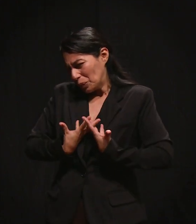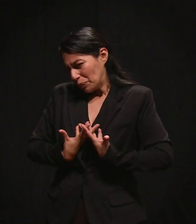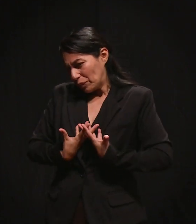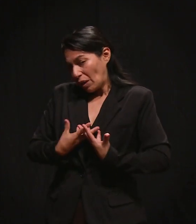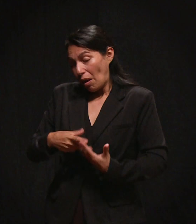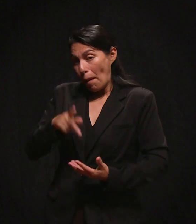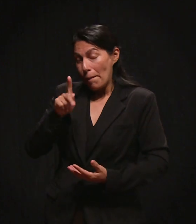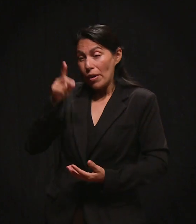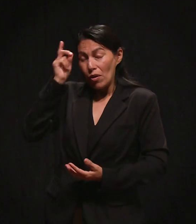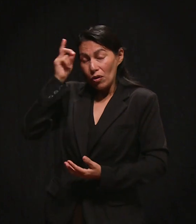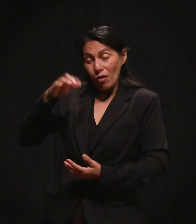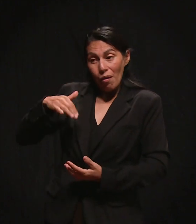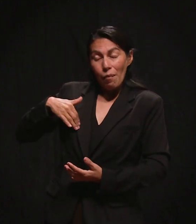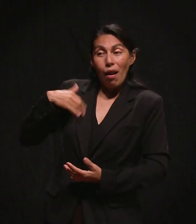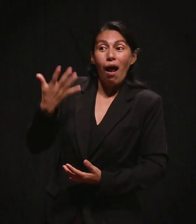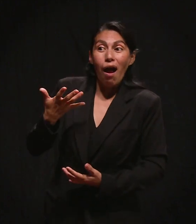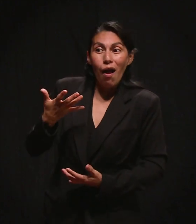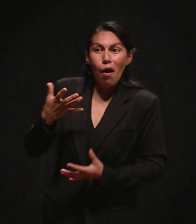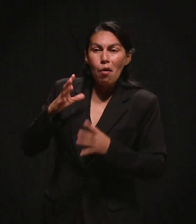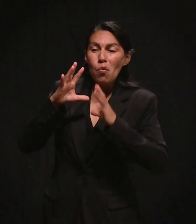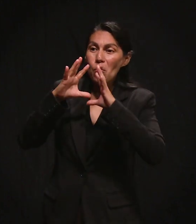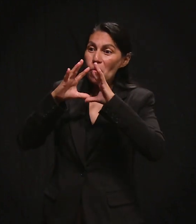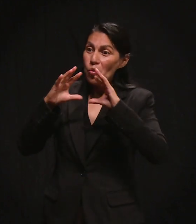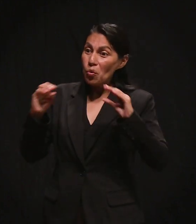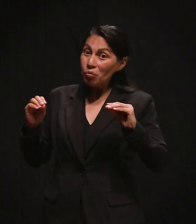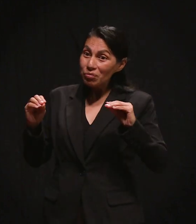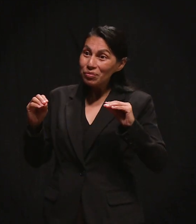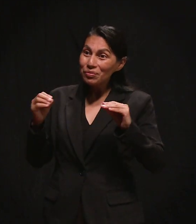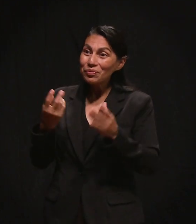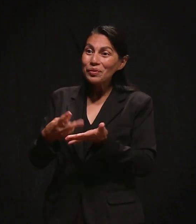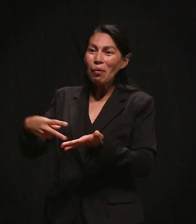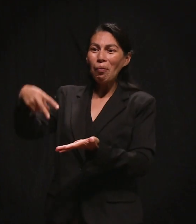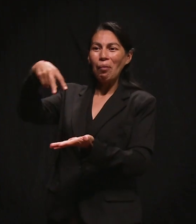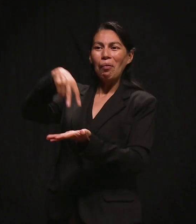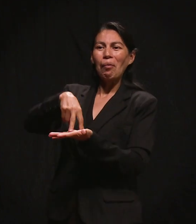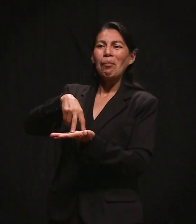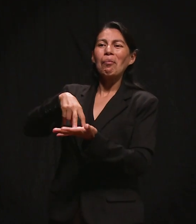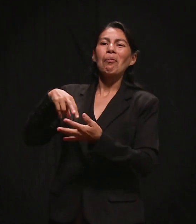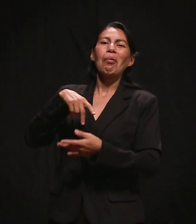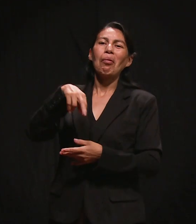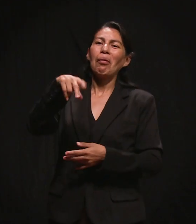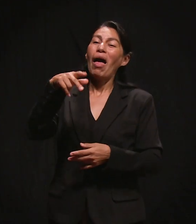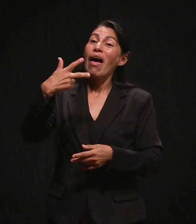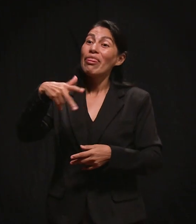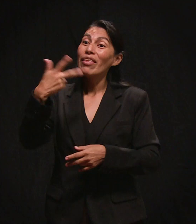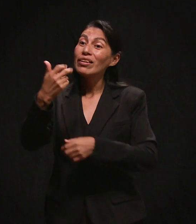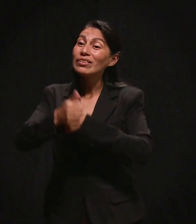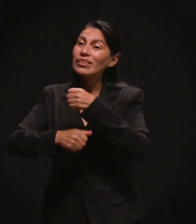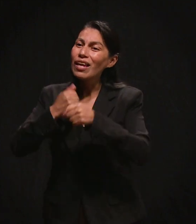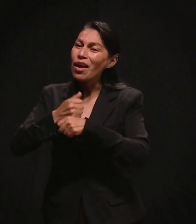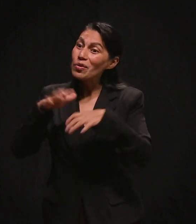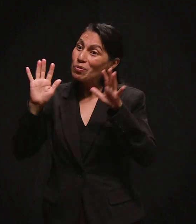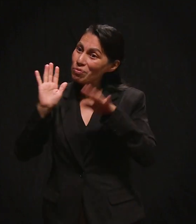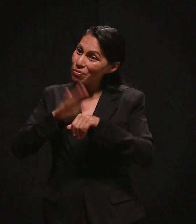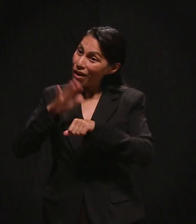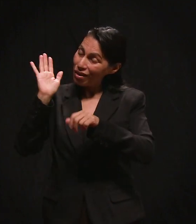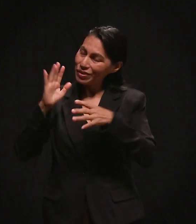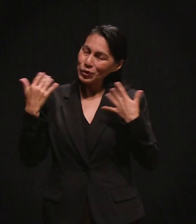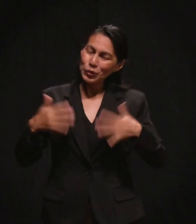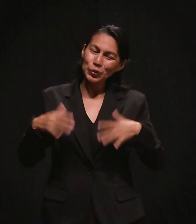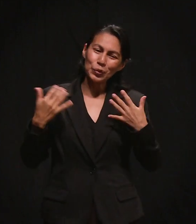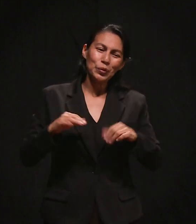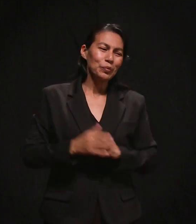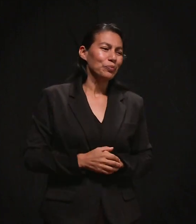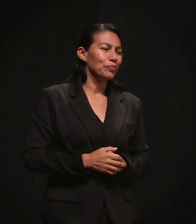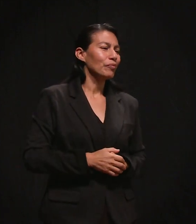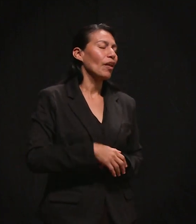milagrosamente Dios la sanó. Amén. Dios la sanó, la levantó. Fíjate que Dios es un Dios de milagro. Siempre lo decimos en